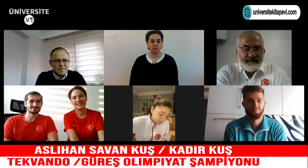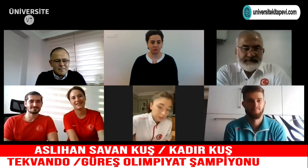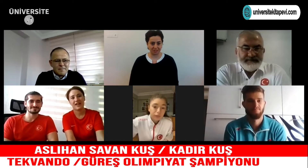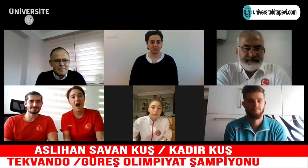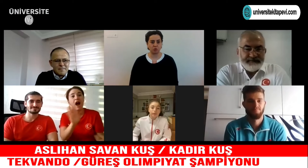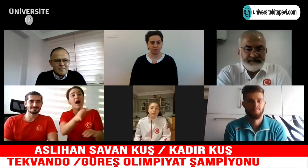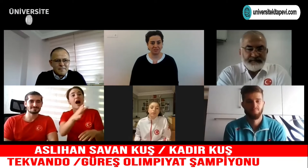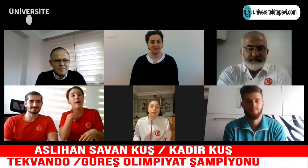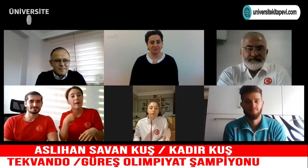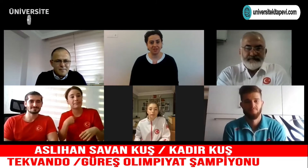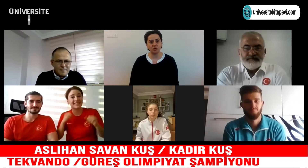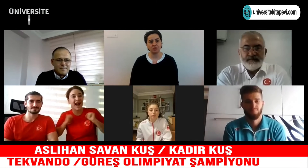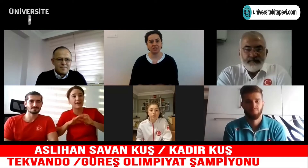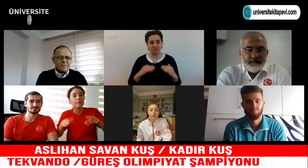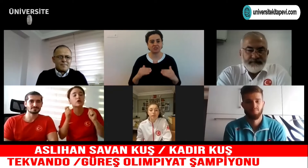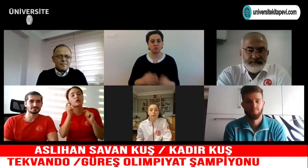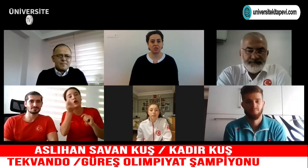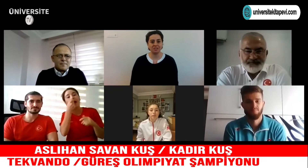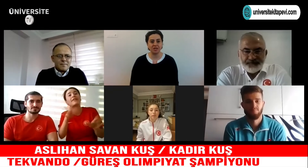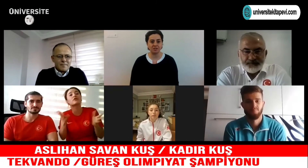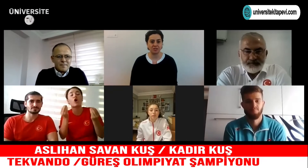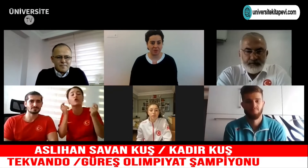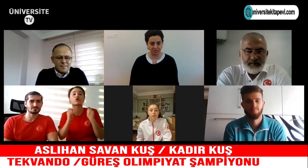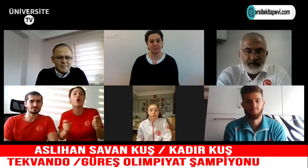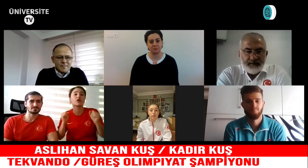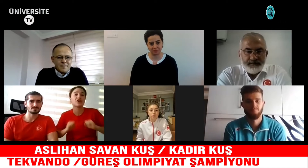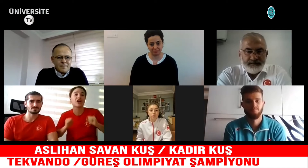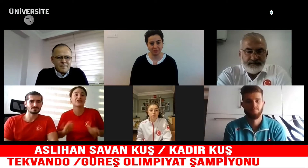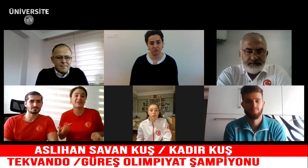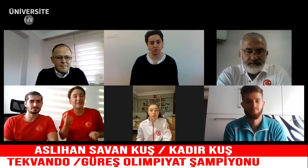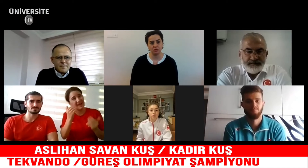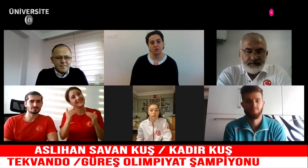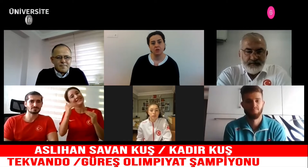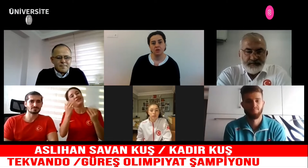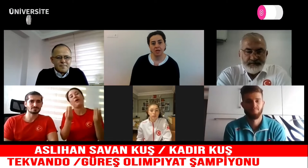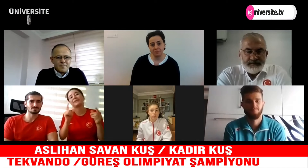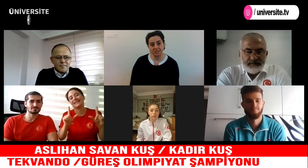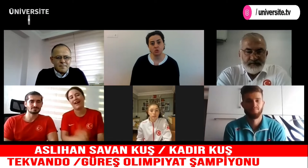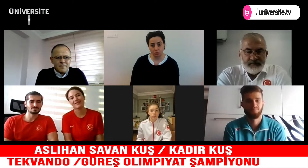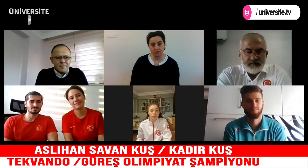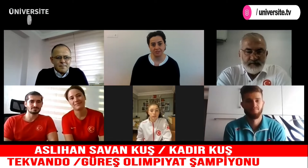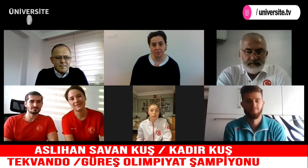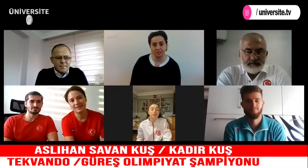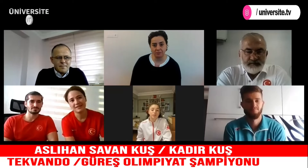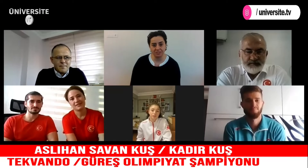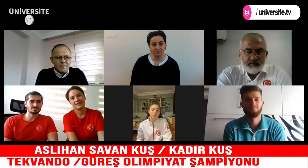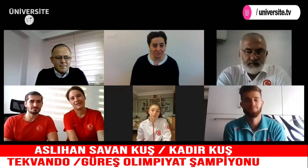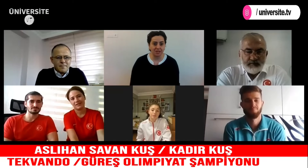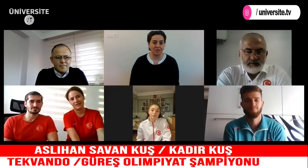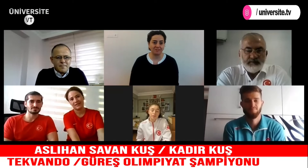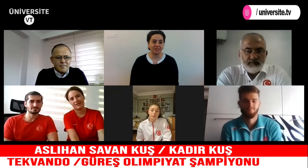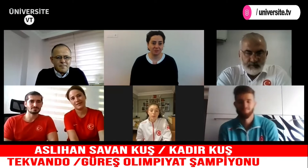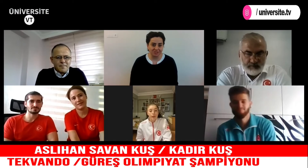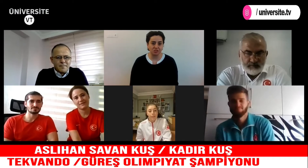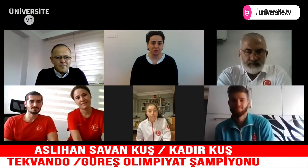elit sporcu şeklinde olması ve onlarla eşit düzeyde antrenman yapabilmemiz. Çünkü ya biz de çok antrenman yaptık, biz